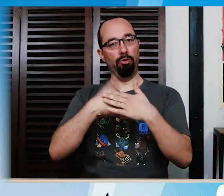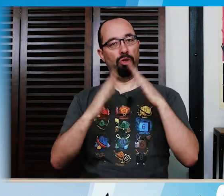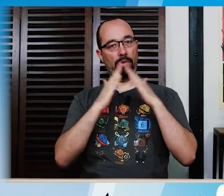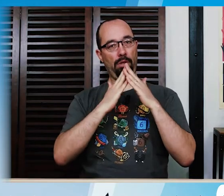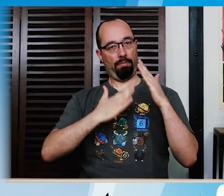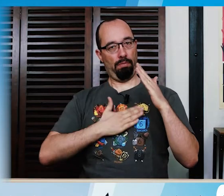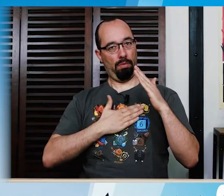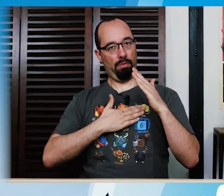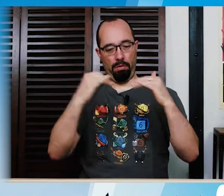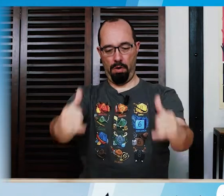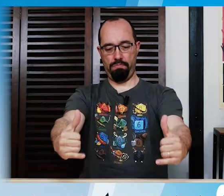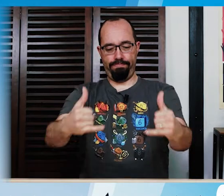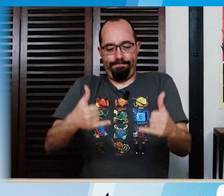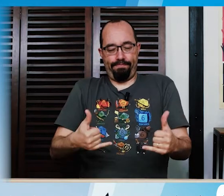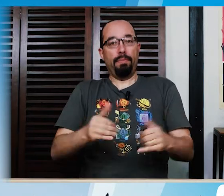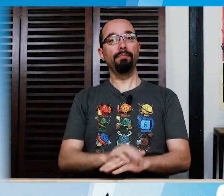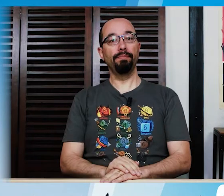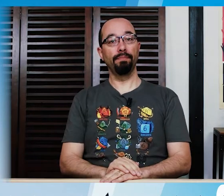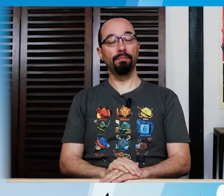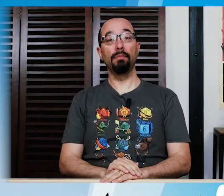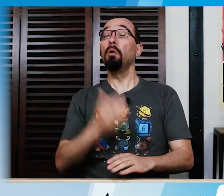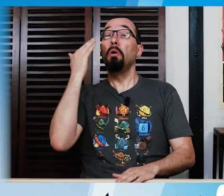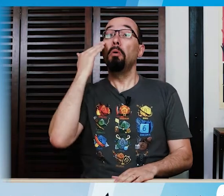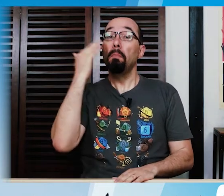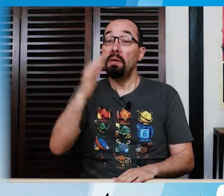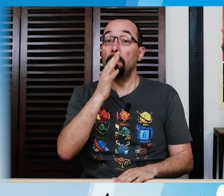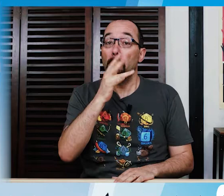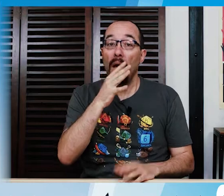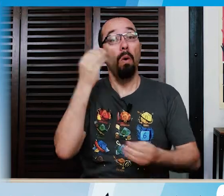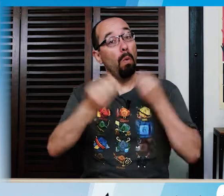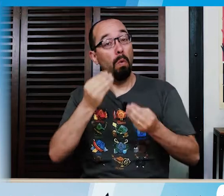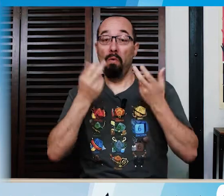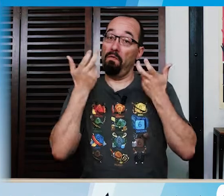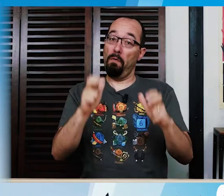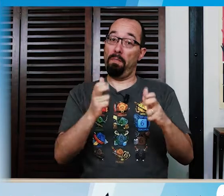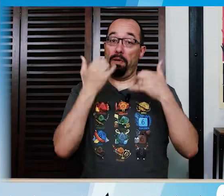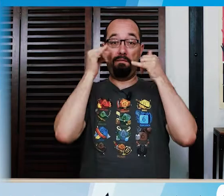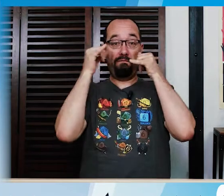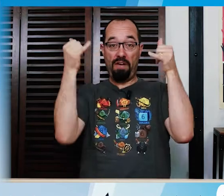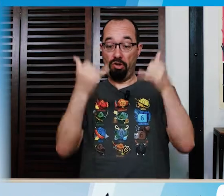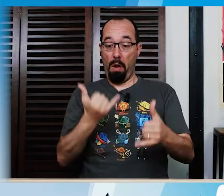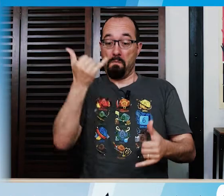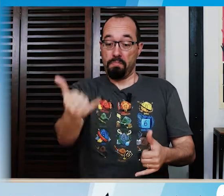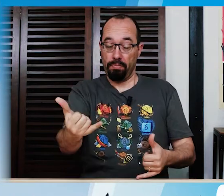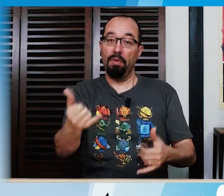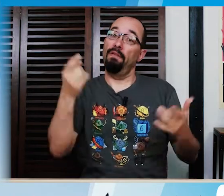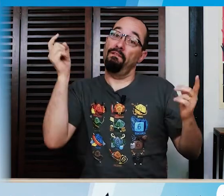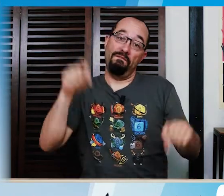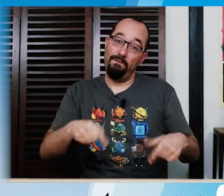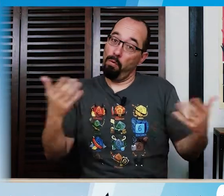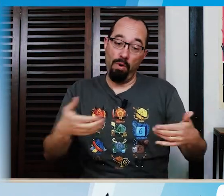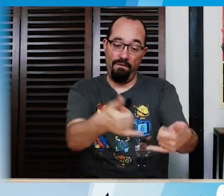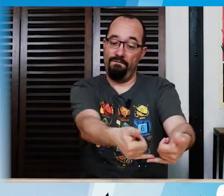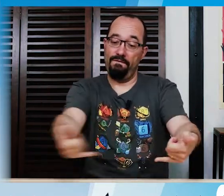Accueillir le troupeau dans son étable. Un fermier qui ne peut pas ou ne veut pas ajouter une vache ramasse toutes les vaches